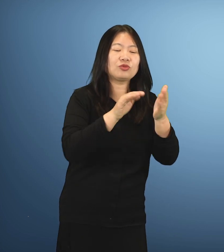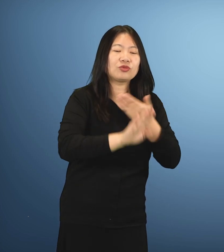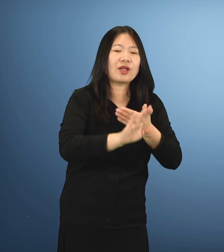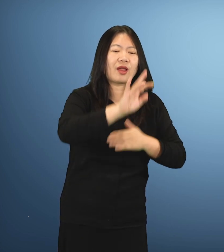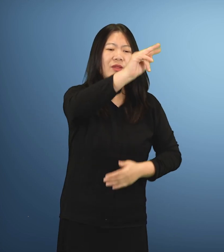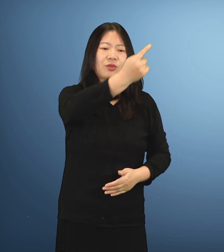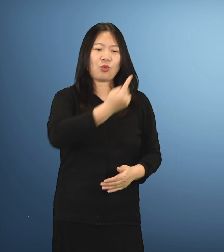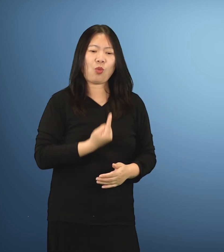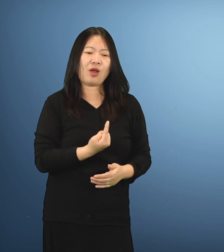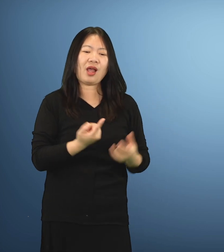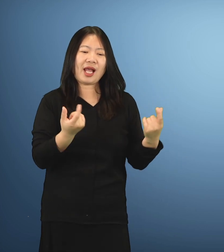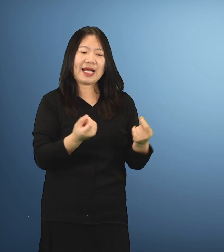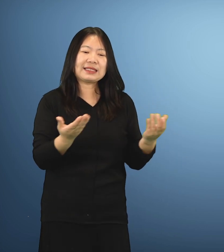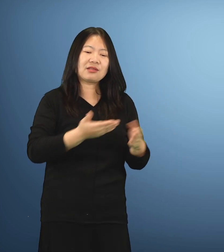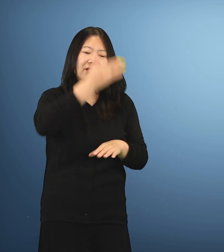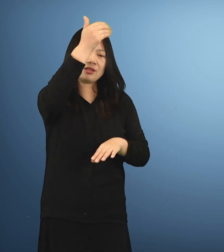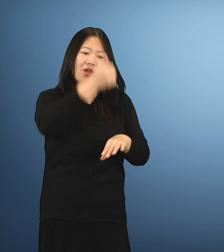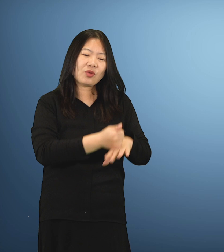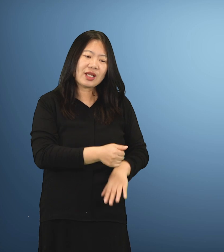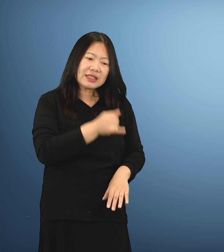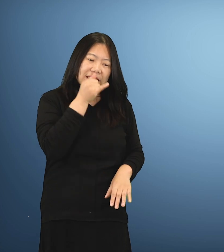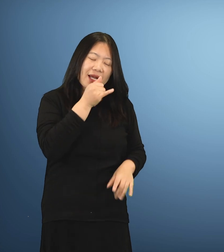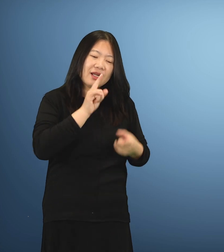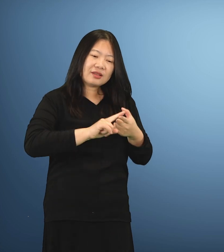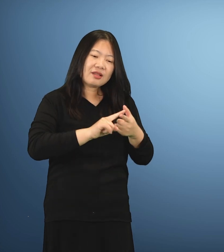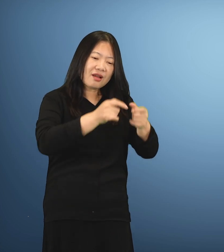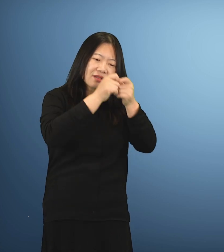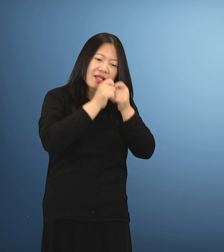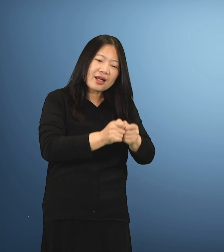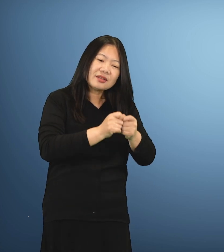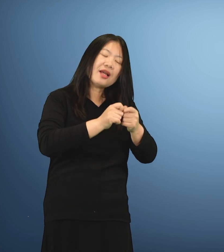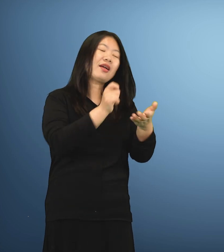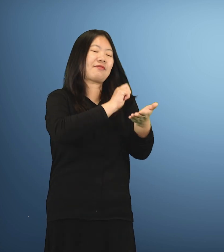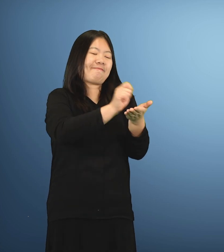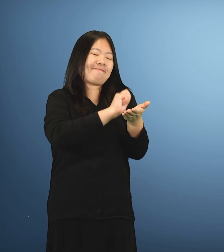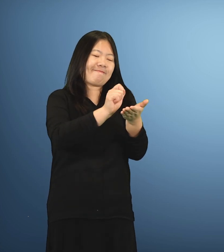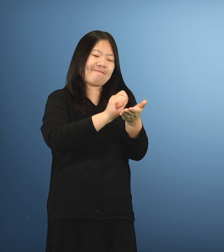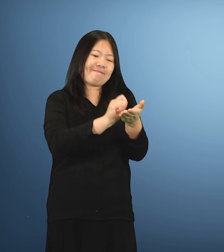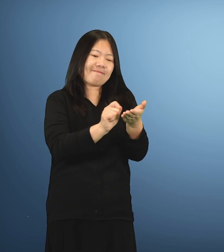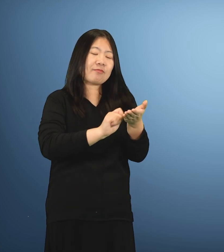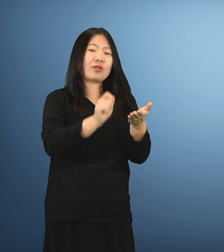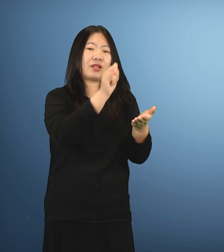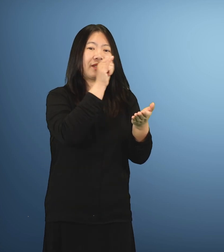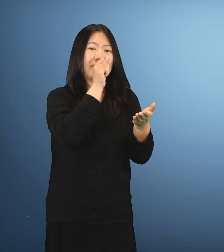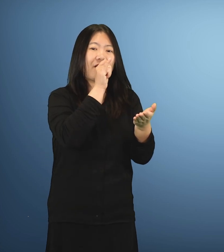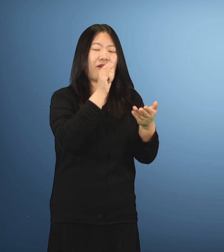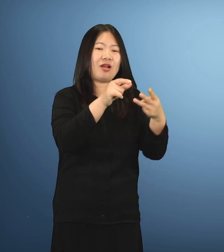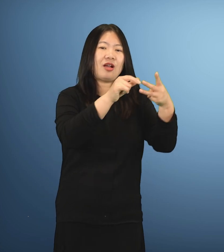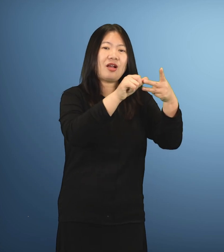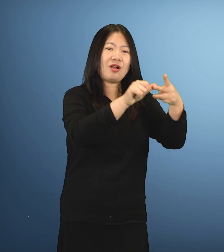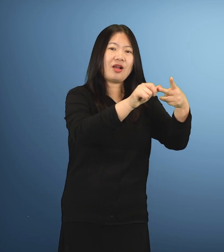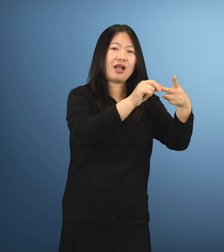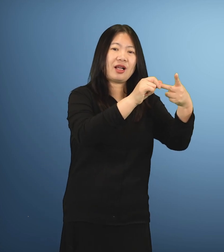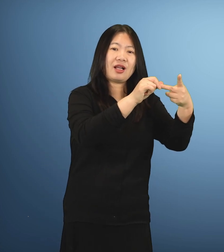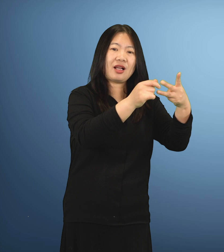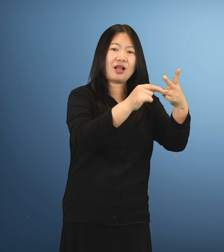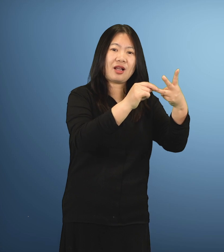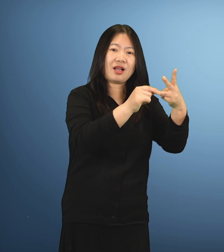결과가 있었습니다. 여기까지를 상세하게 다 기록을 해요. 그게 마가와